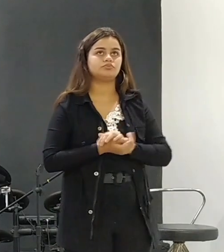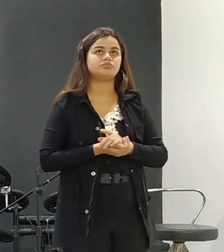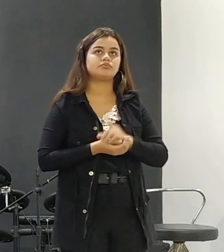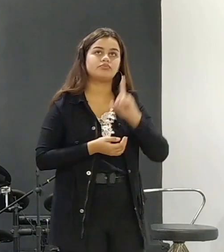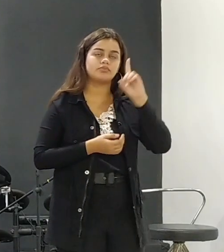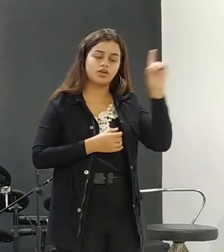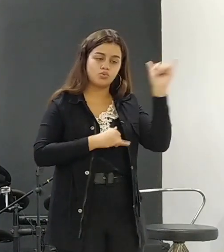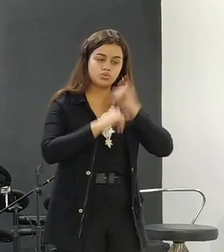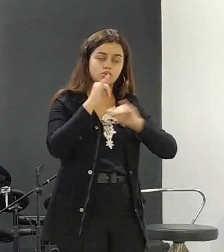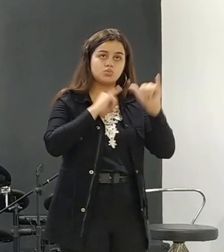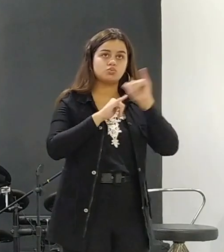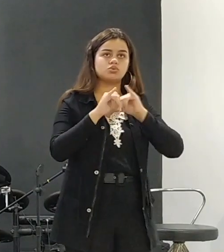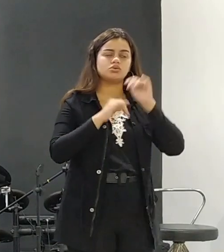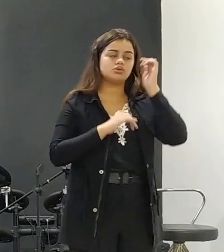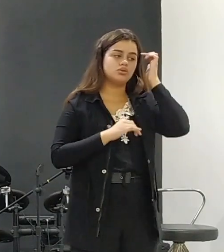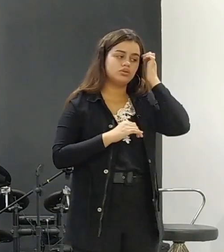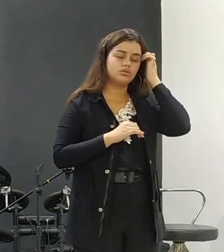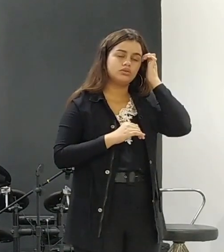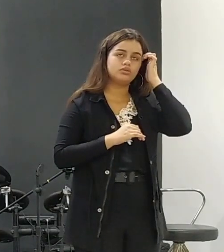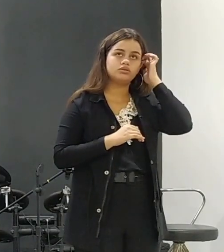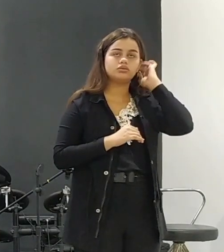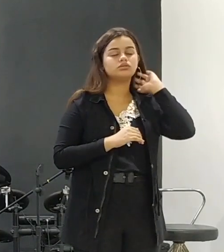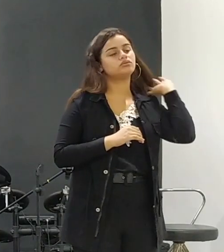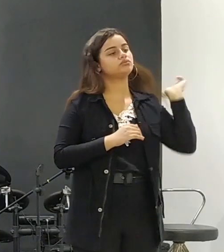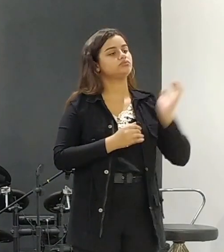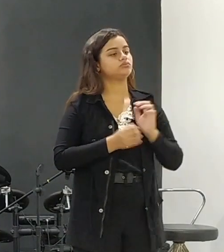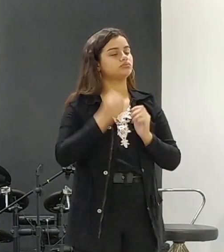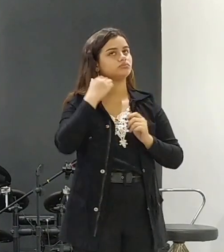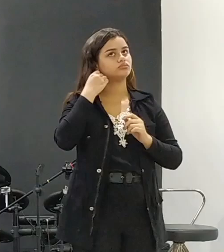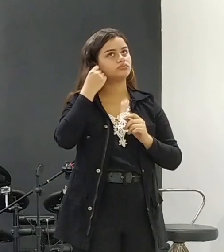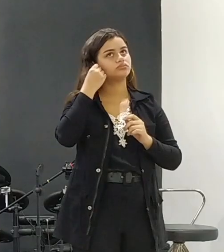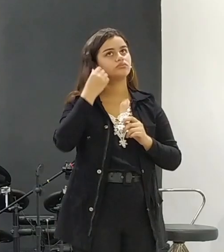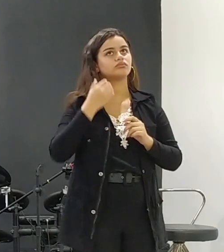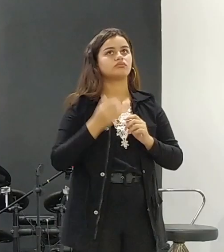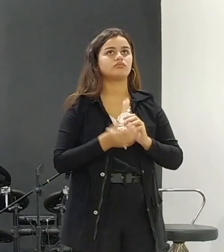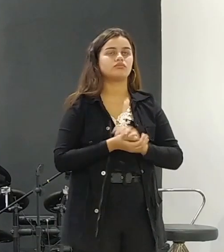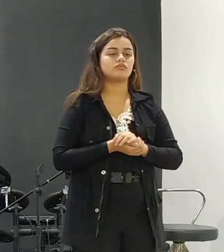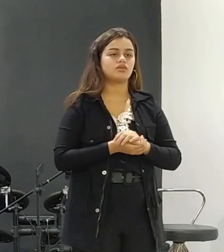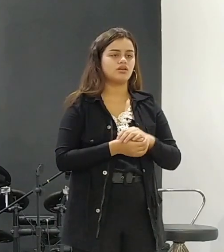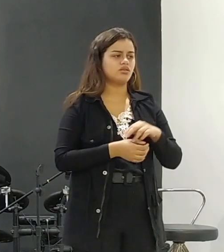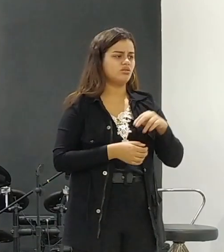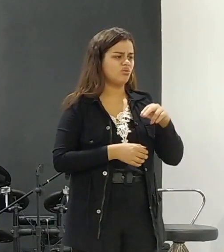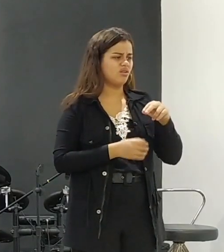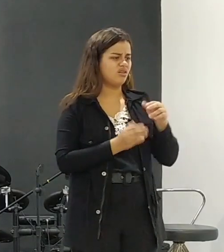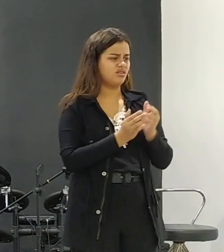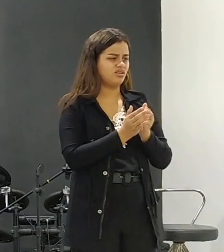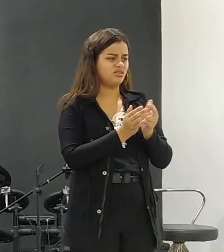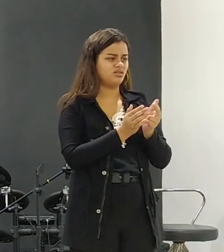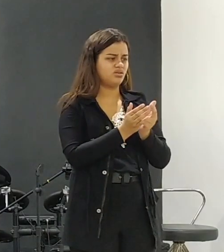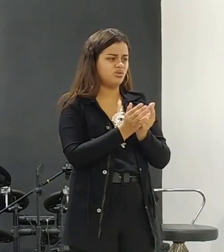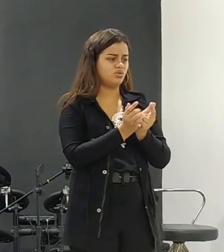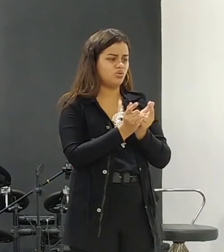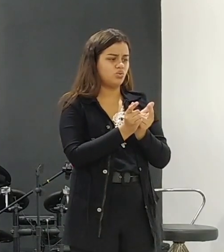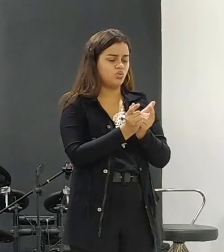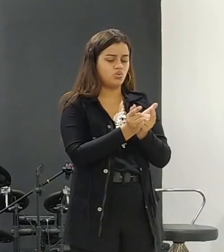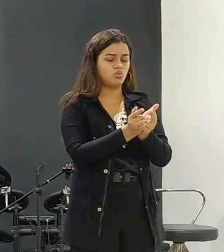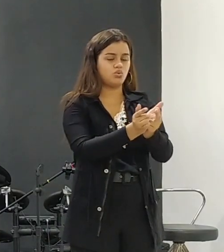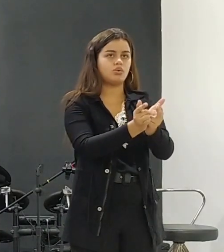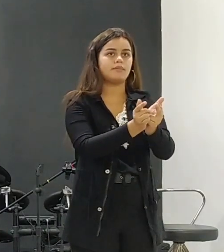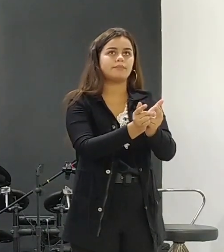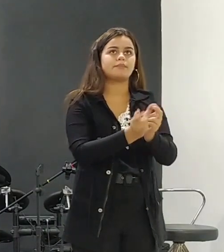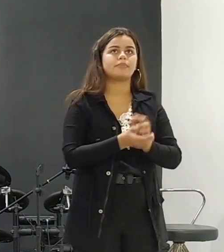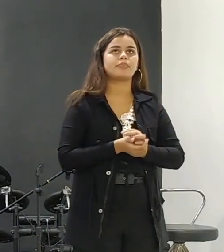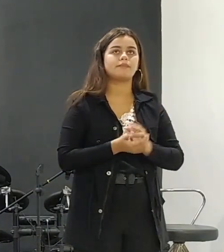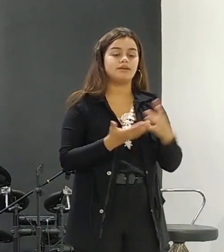Deus anuncia a Noé que trará juízo sobre a terra, e manda Noé construir uma arca para salvar